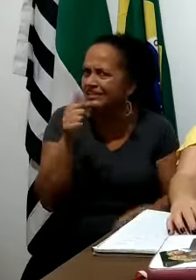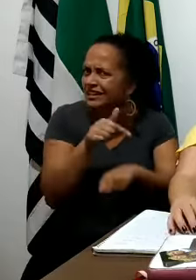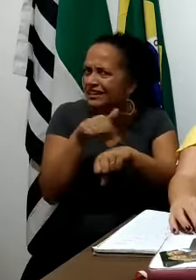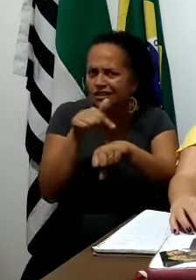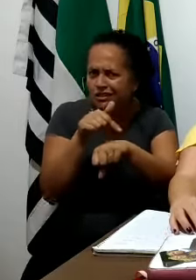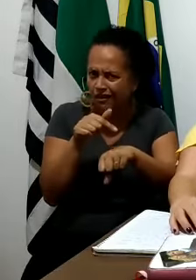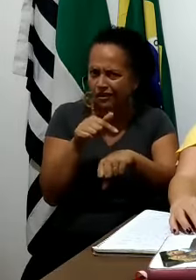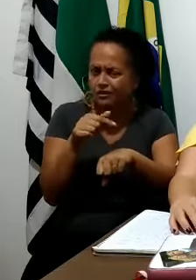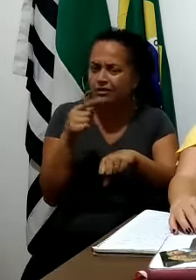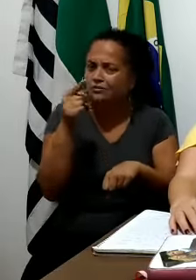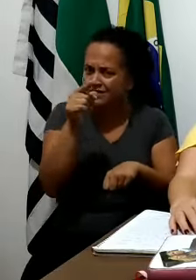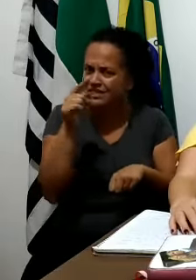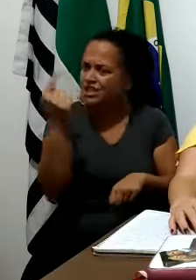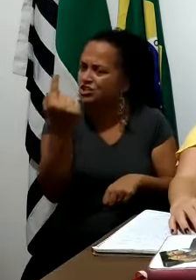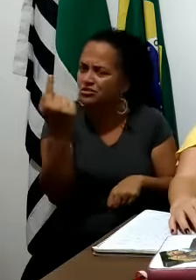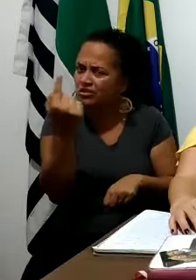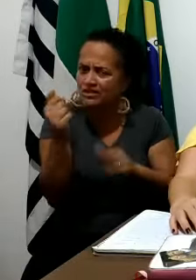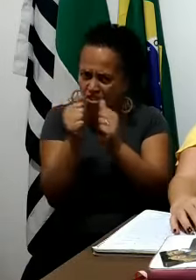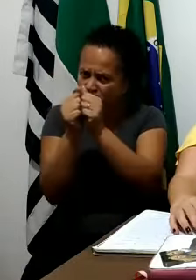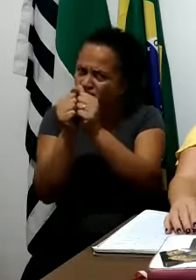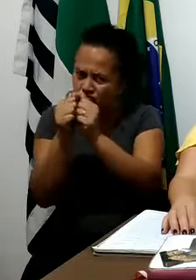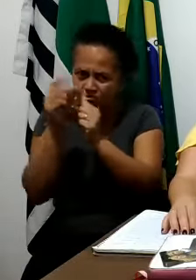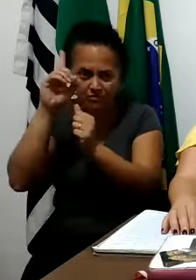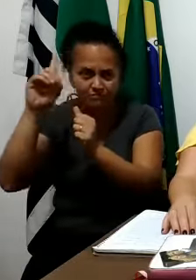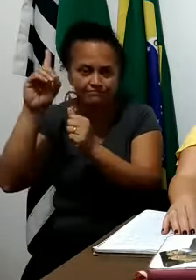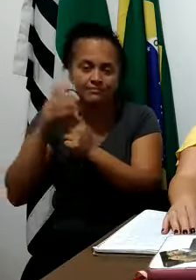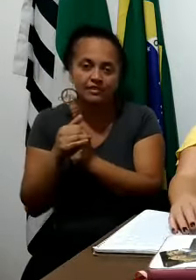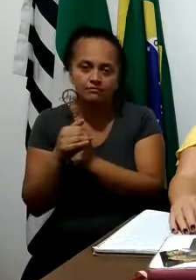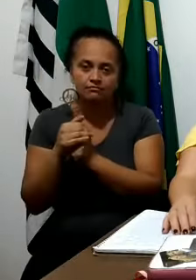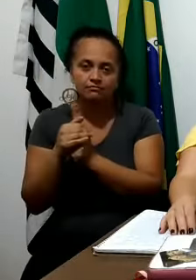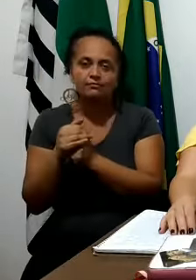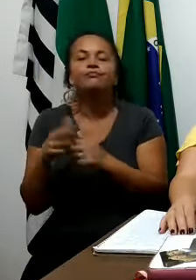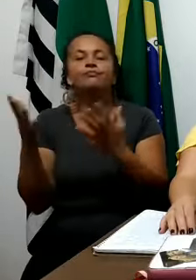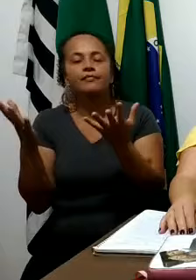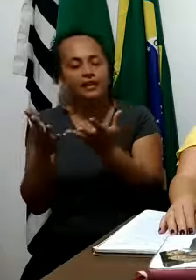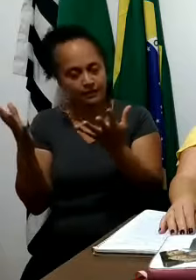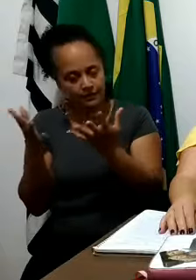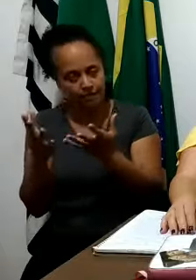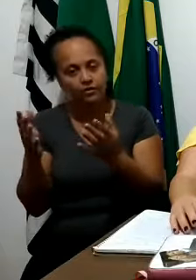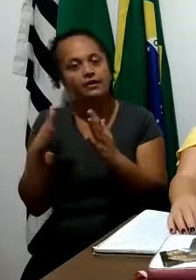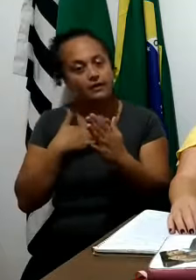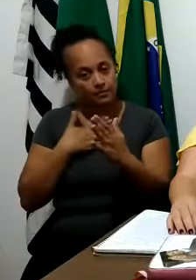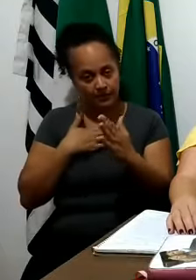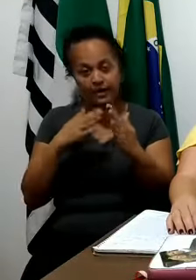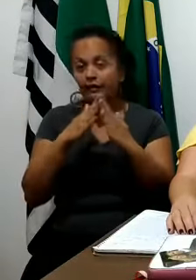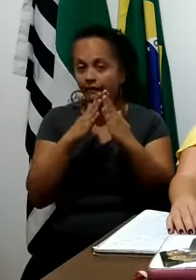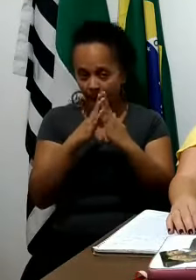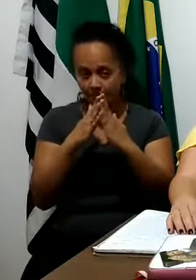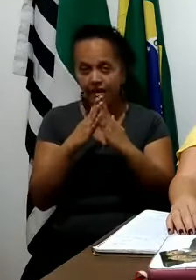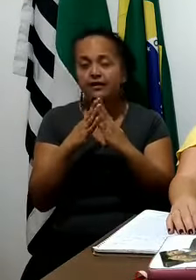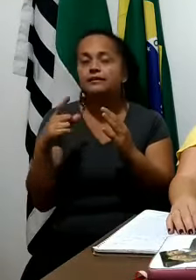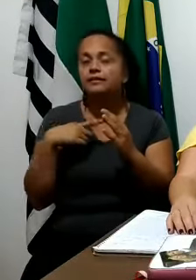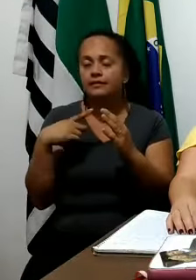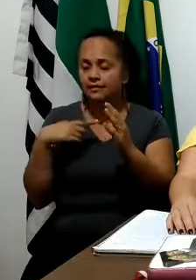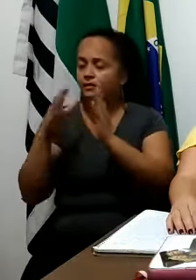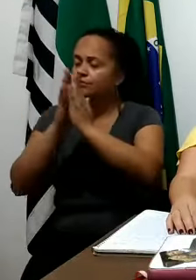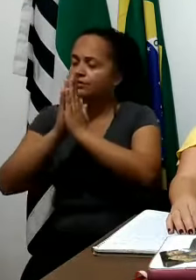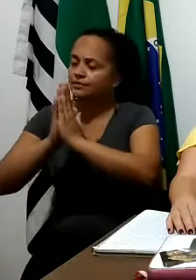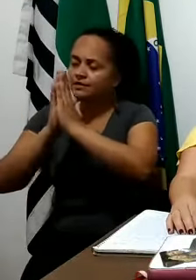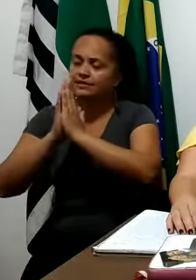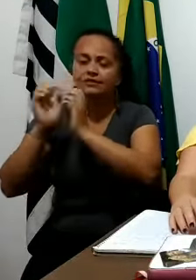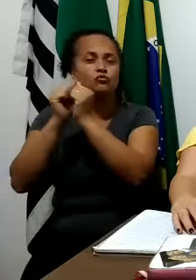isso, eu quis mostrar para minha família. E hoje a gente faz altar de adoração dentro de casa, sabe? Levanta a